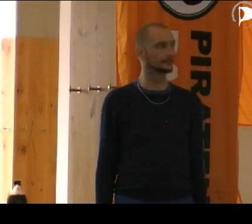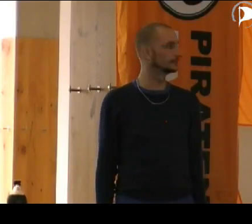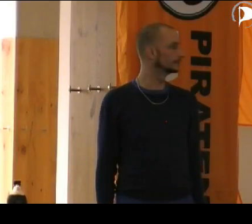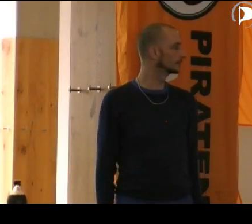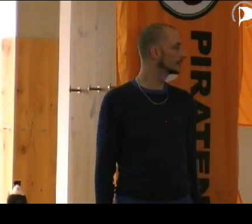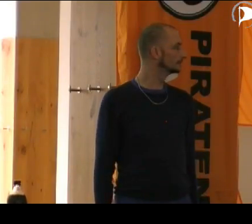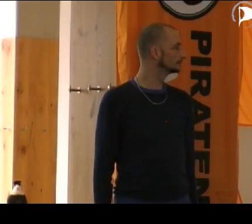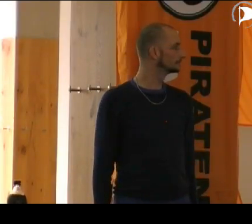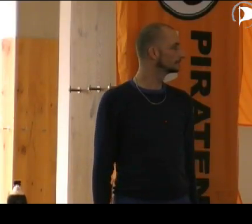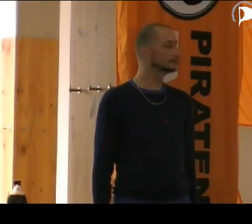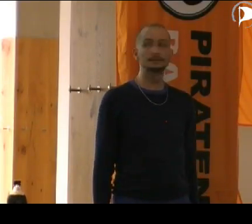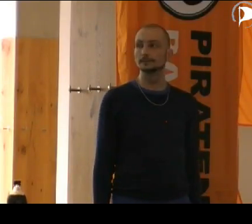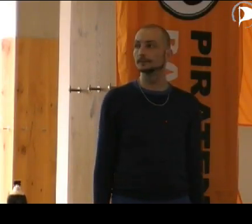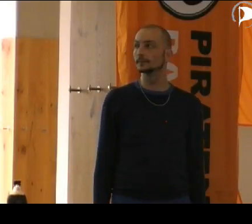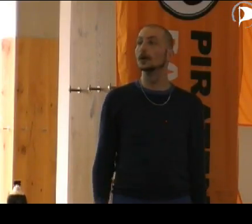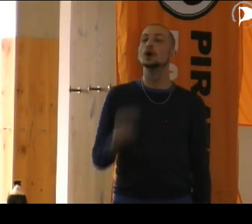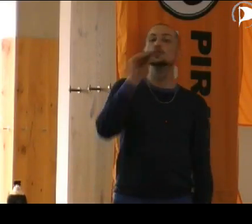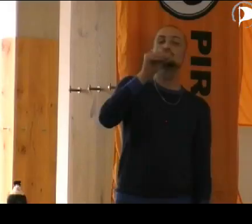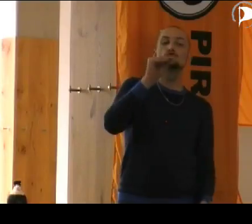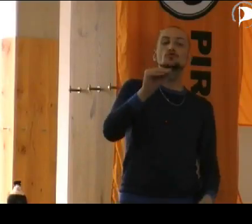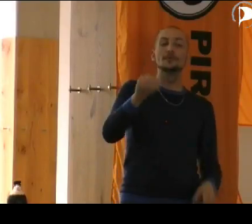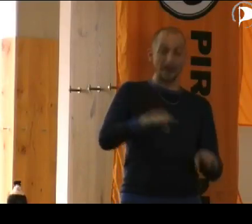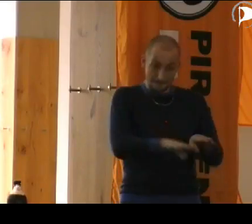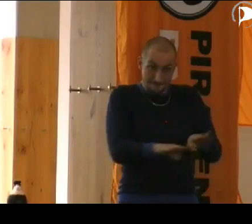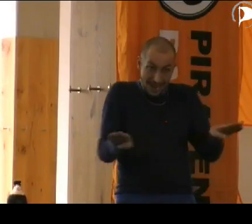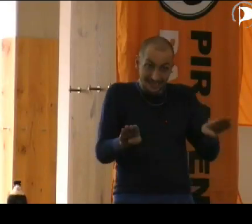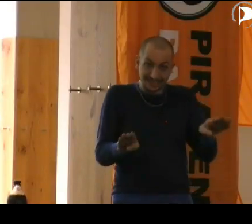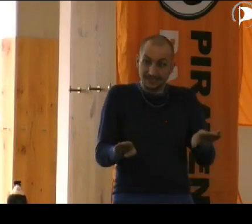so gut zukünftig basis und auf der bühne